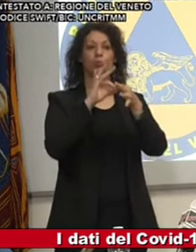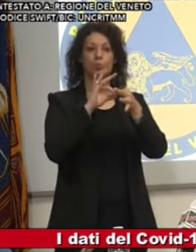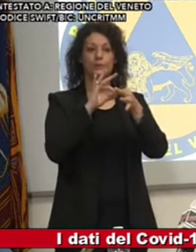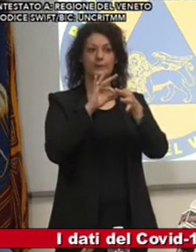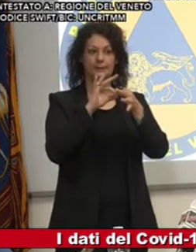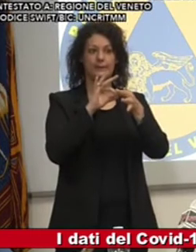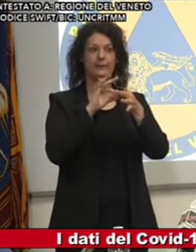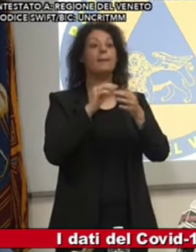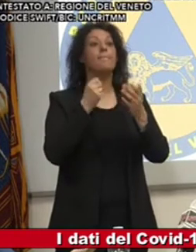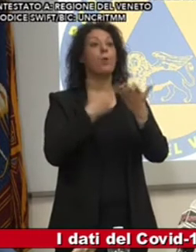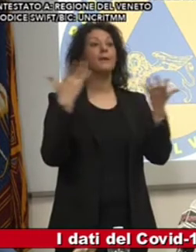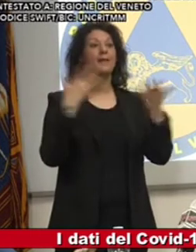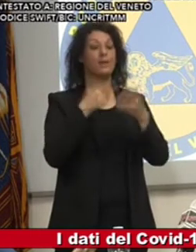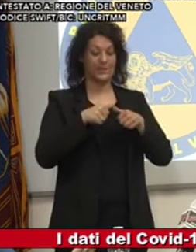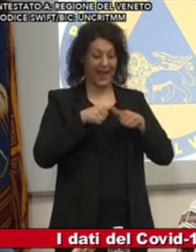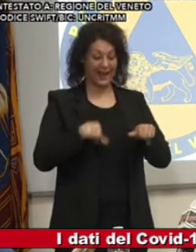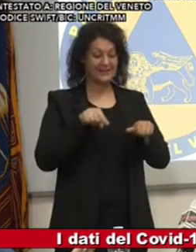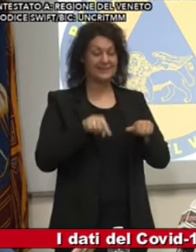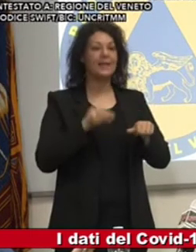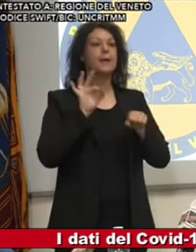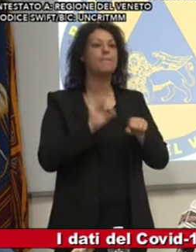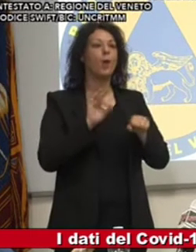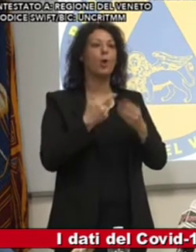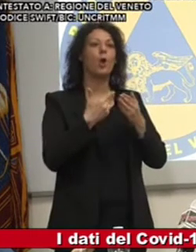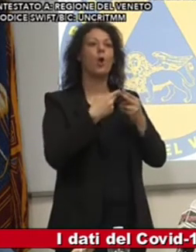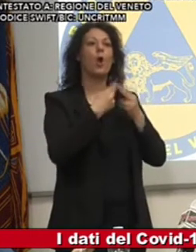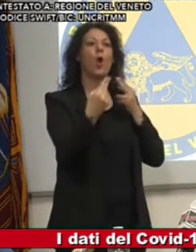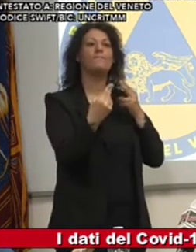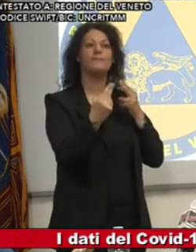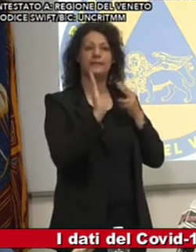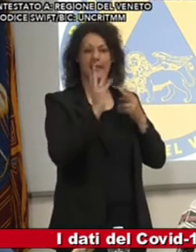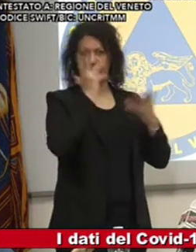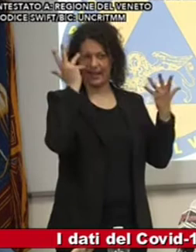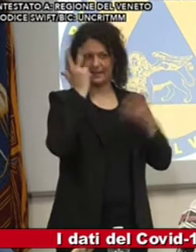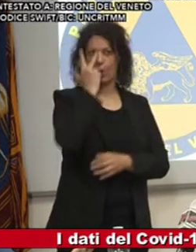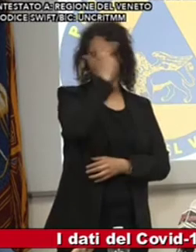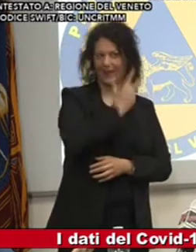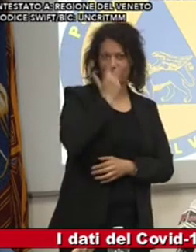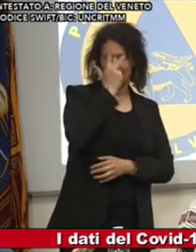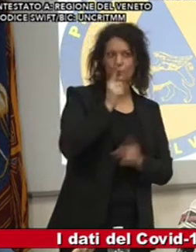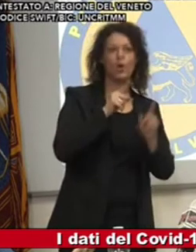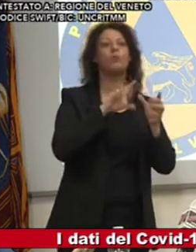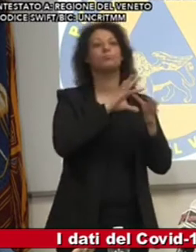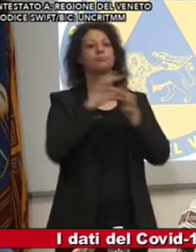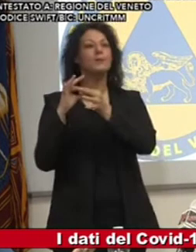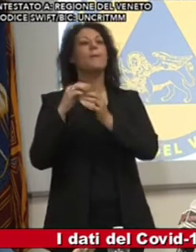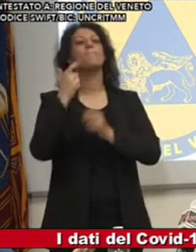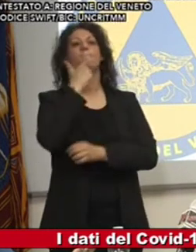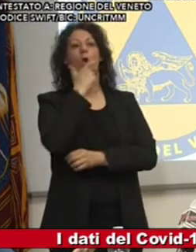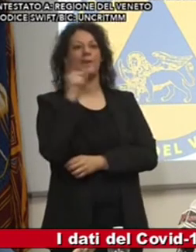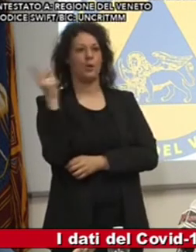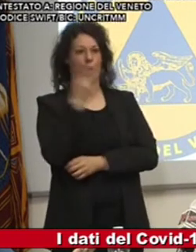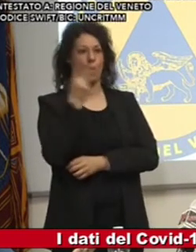una possibile nuova ordinanza per il trasporto pubblico attualmente ci sono delle penalizzazioni nei limiti dei passeggeri ma